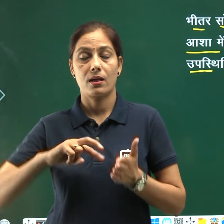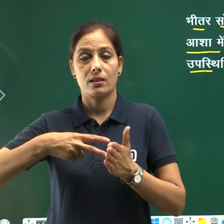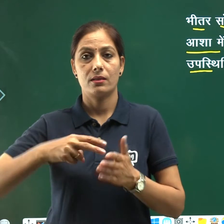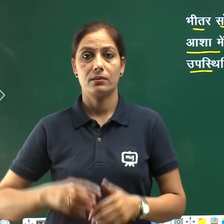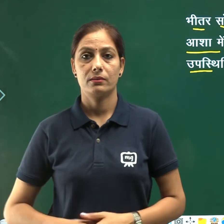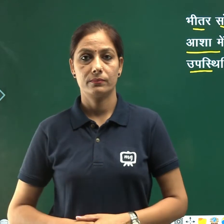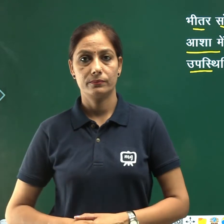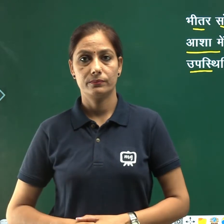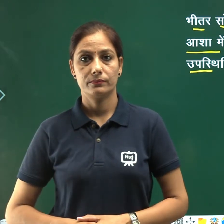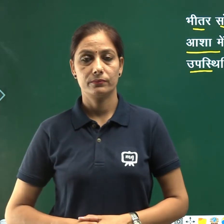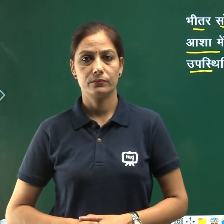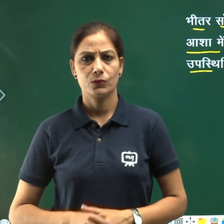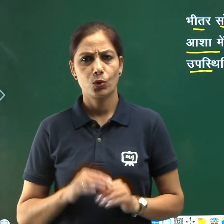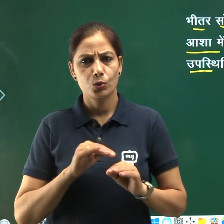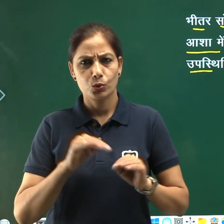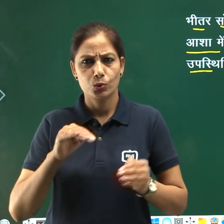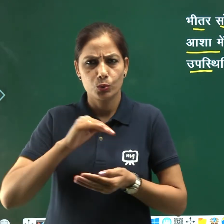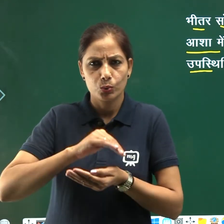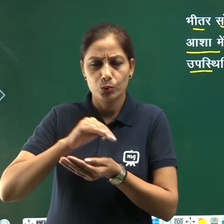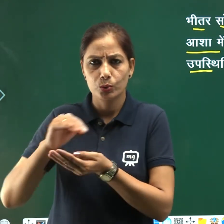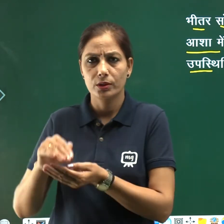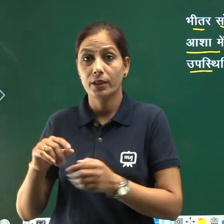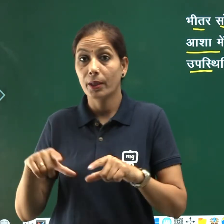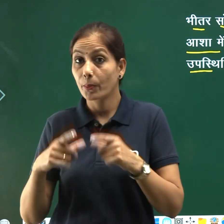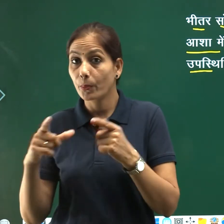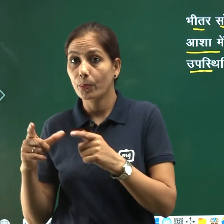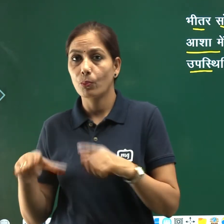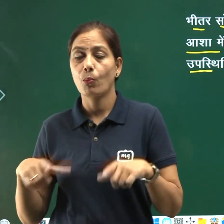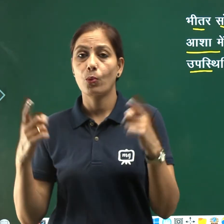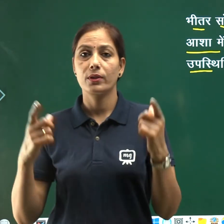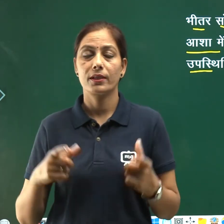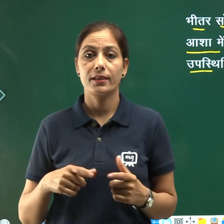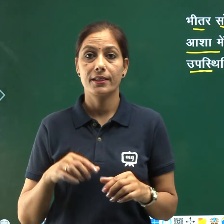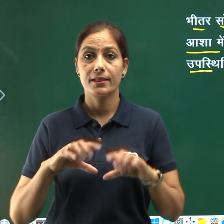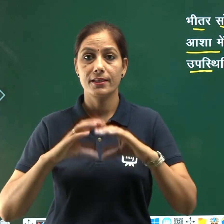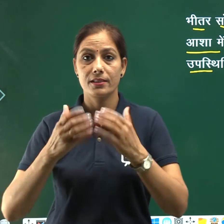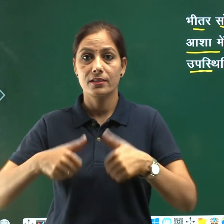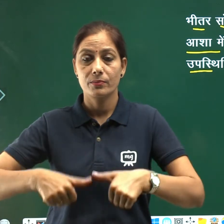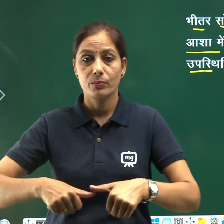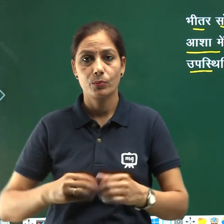अर्थात नन्हे नन्हे पेड़ पौधे जमीन में उग जाते हैं।